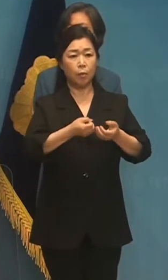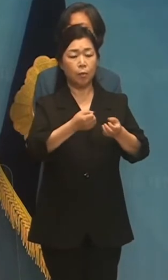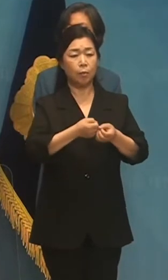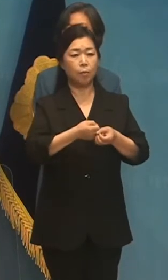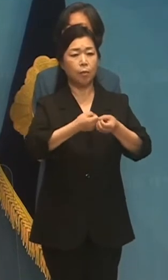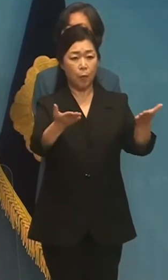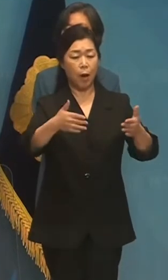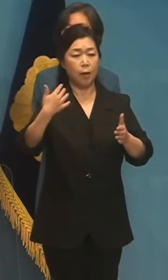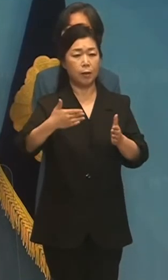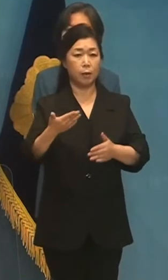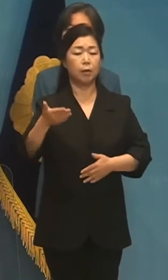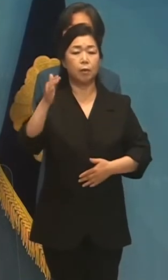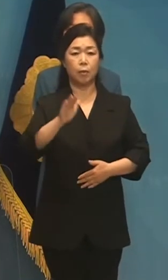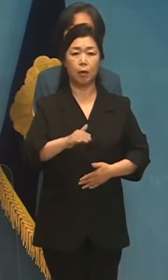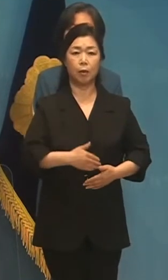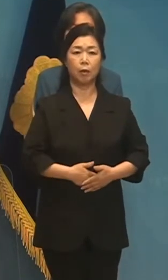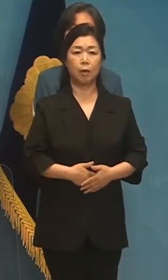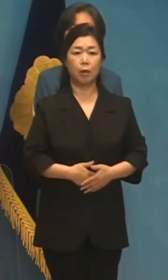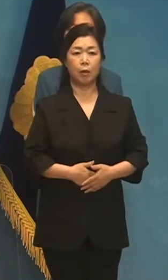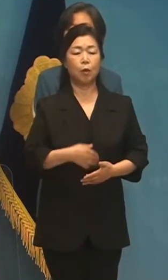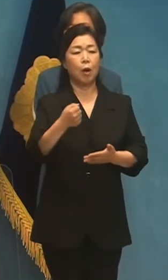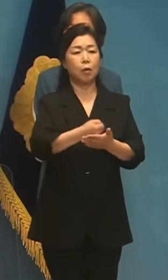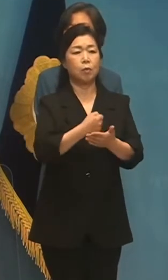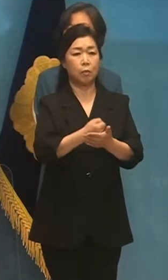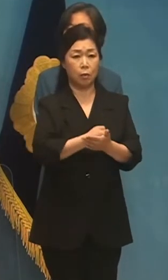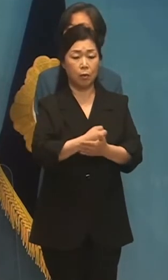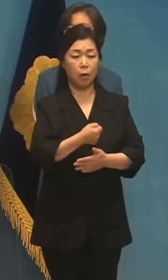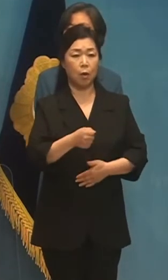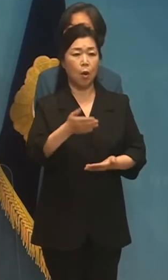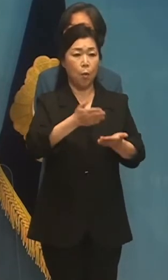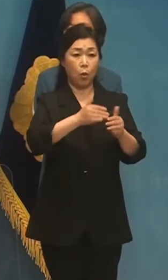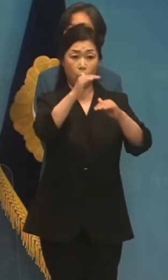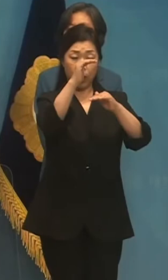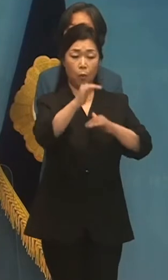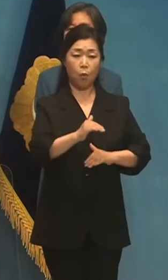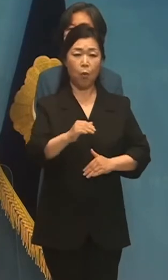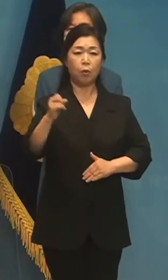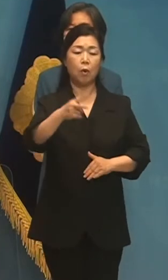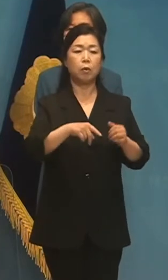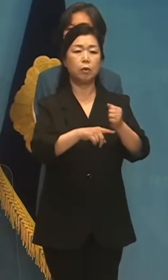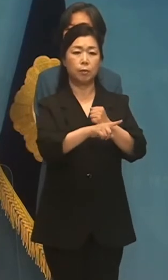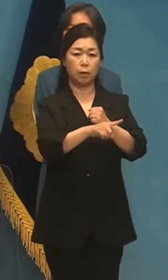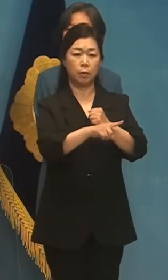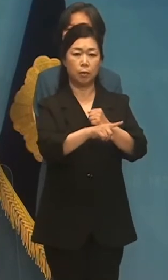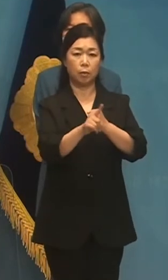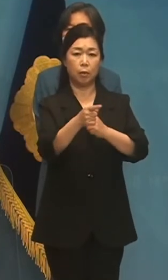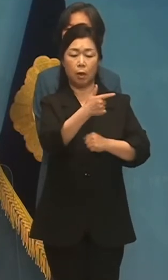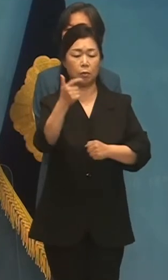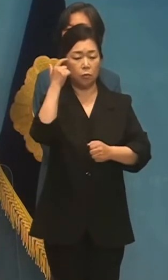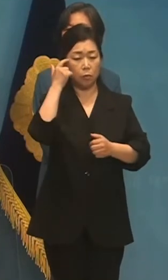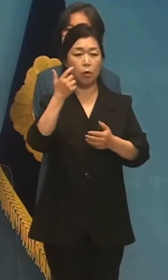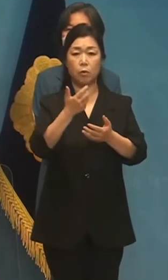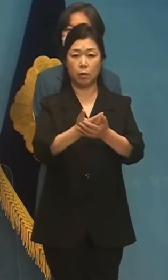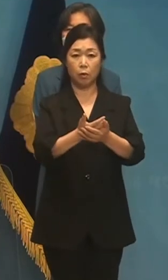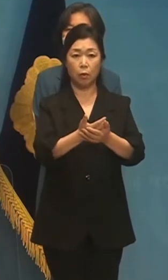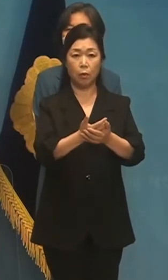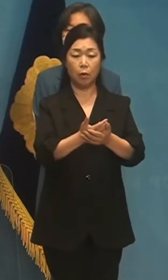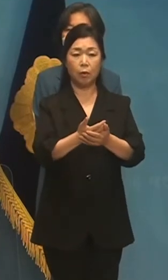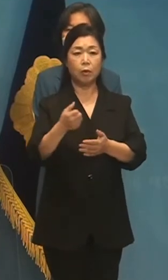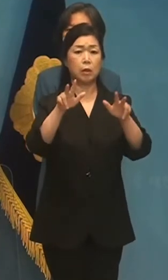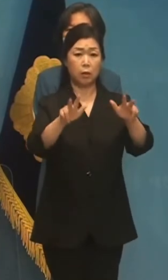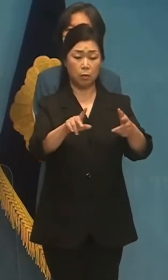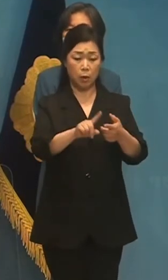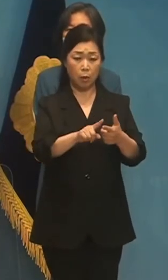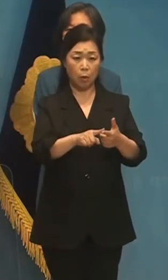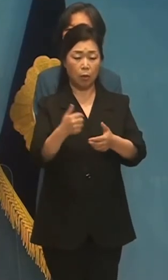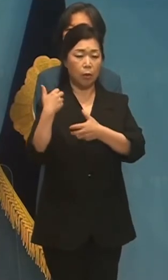있지 않은 것 같아서 관심이 좀 있긴 하나, 보도의 내용과 그 의미는 매우 충격적이고